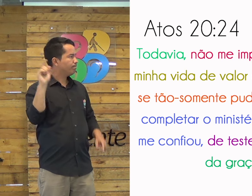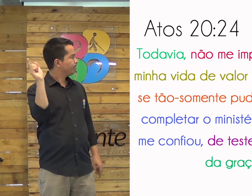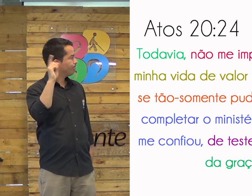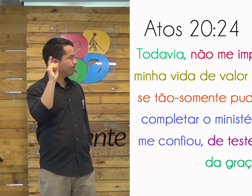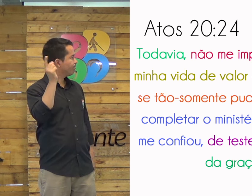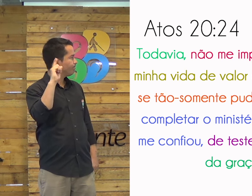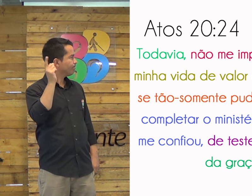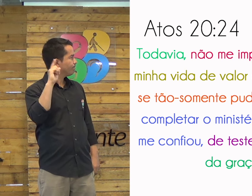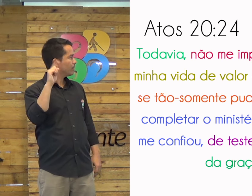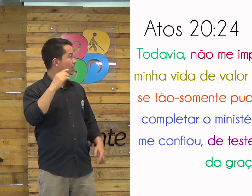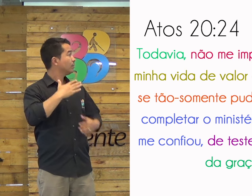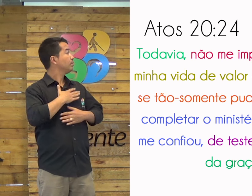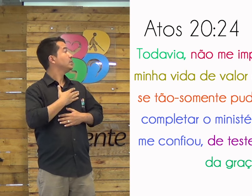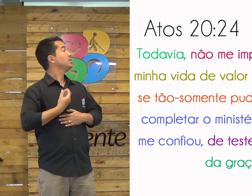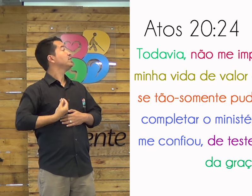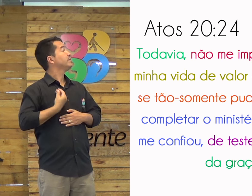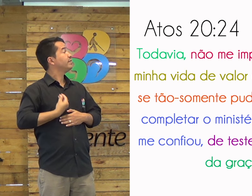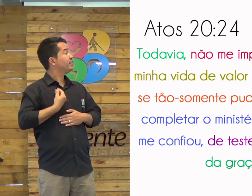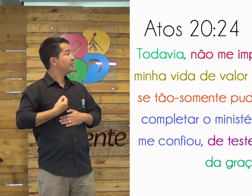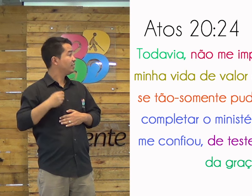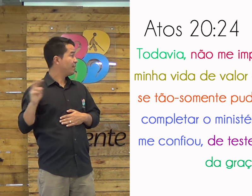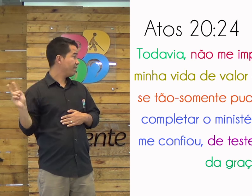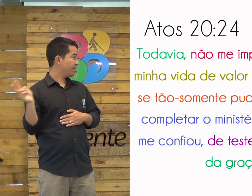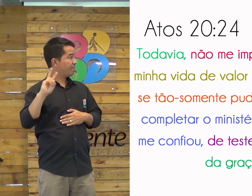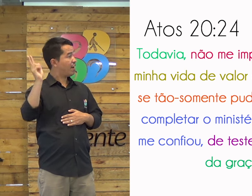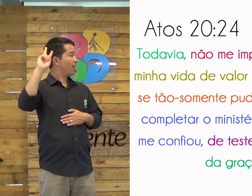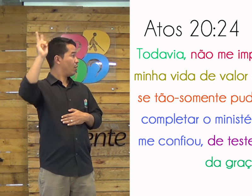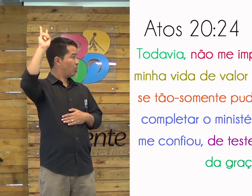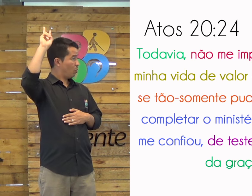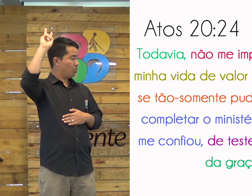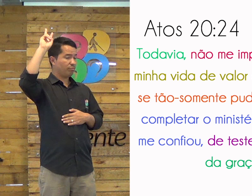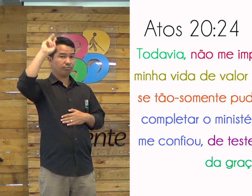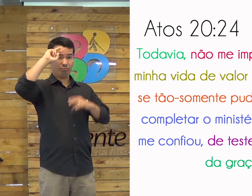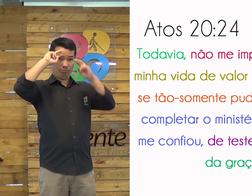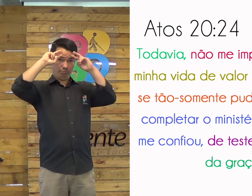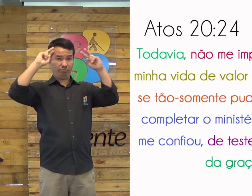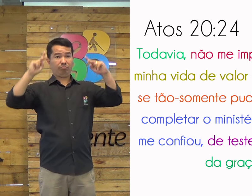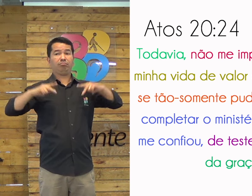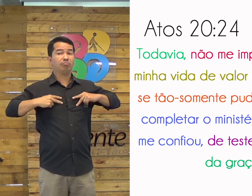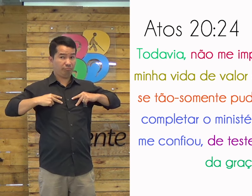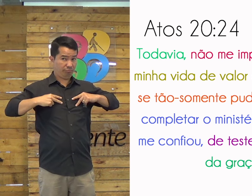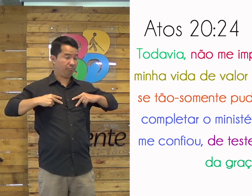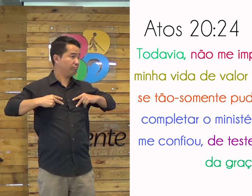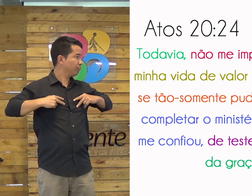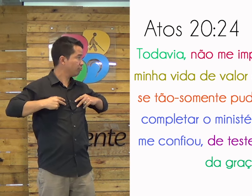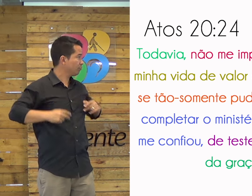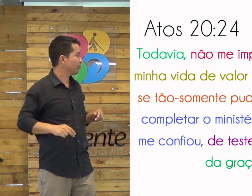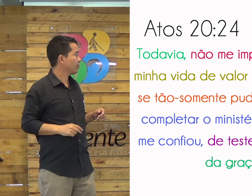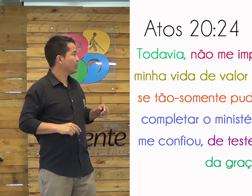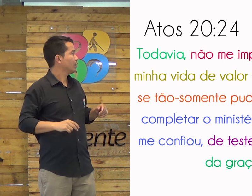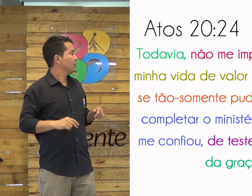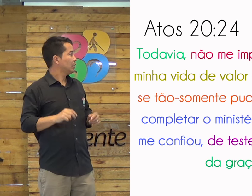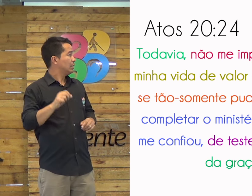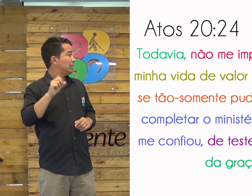E também não considero a minha vida de valor algum. Está para mim mesmo.